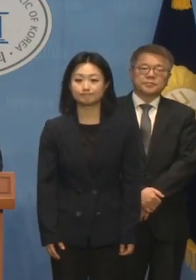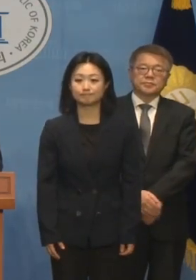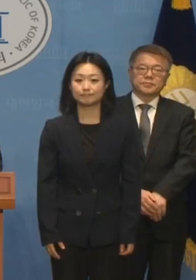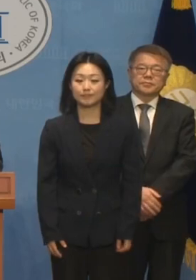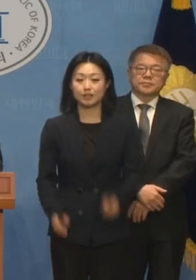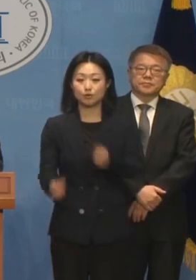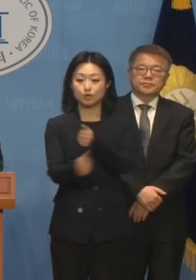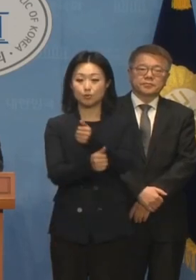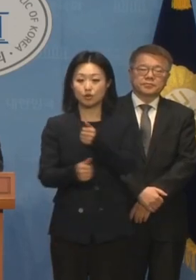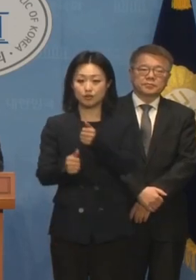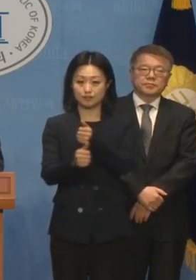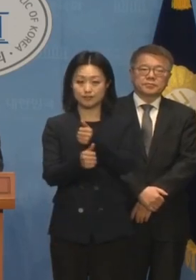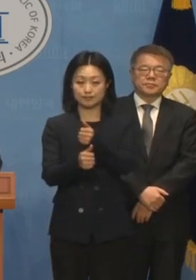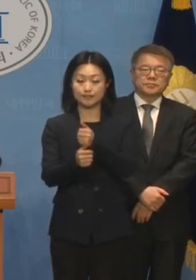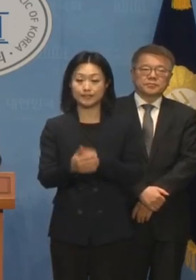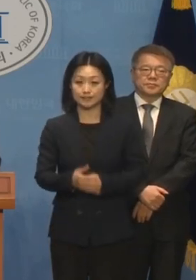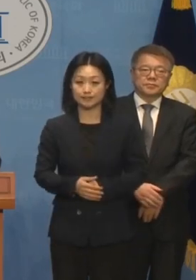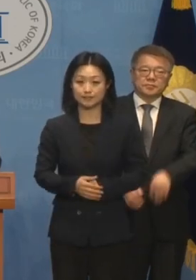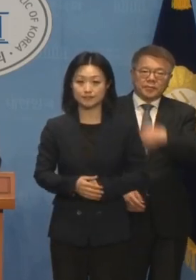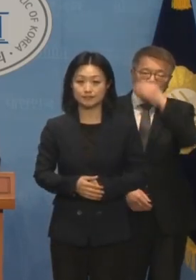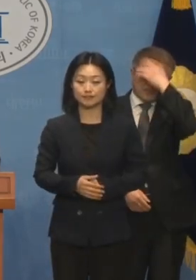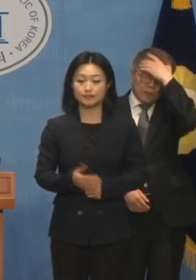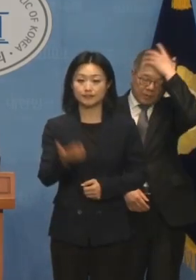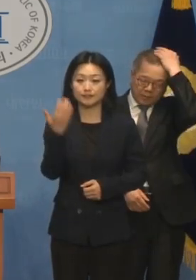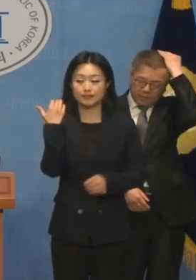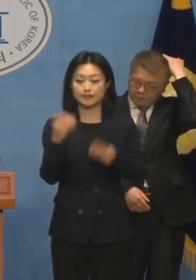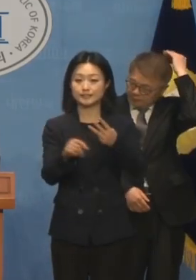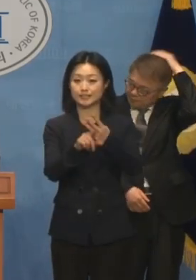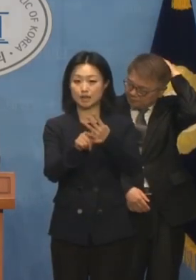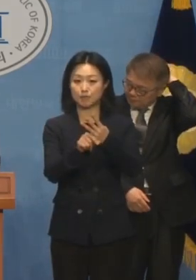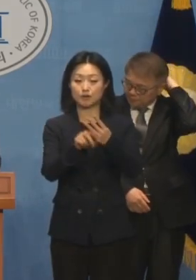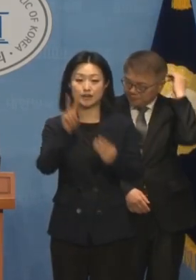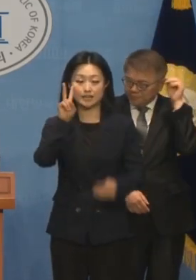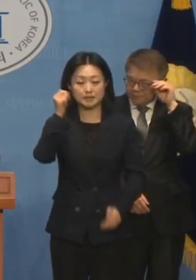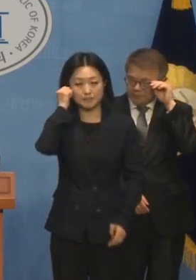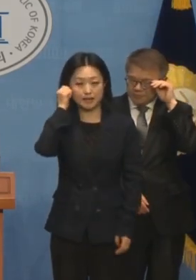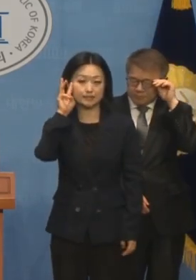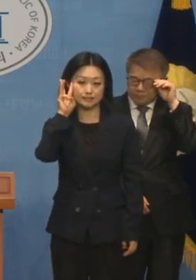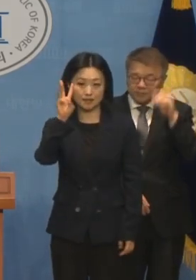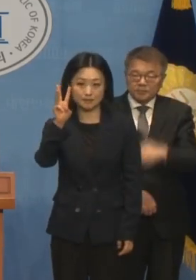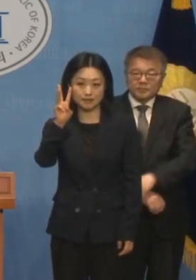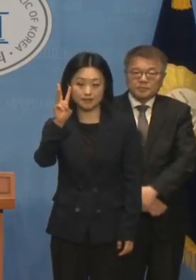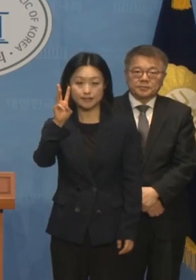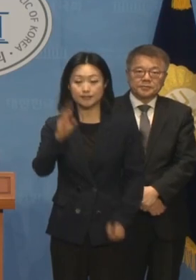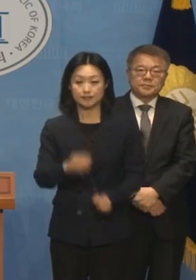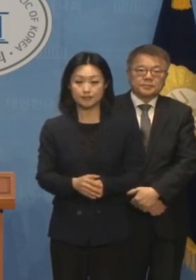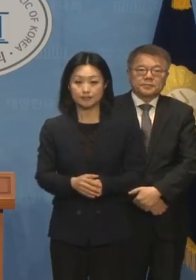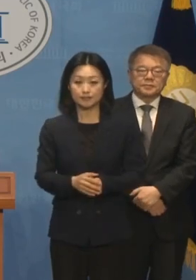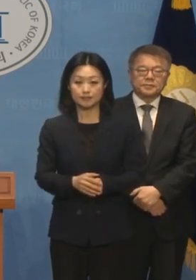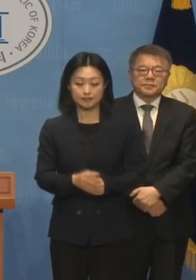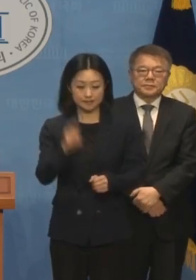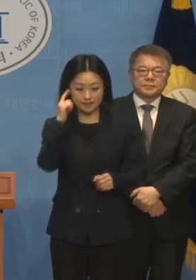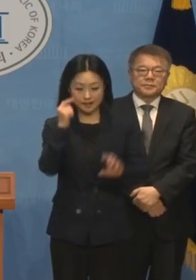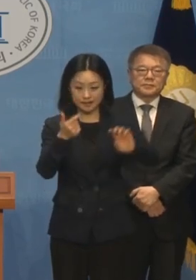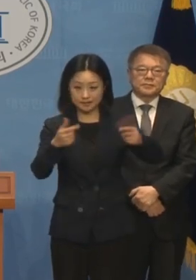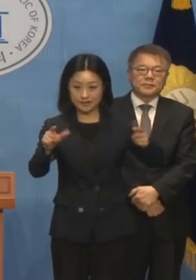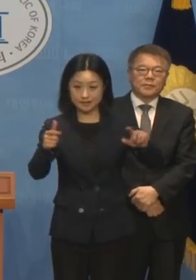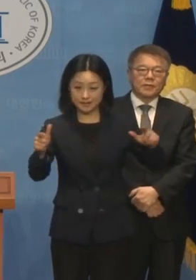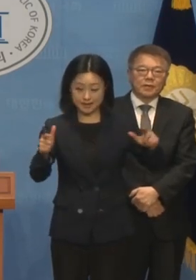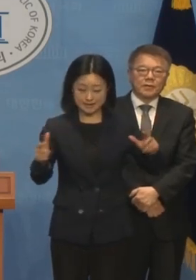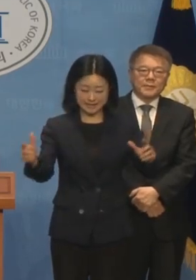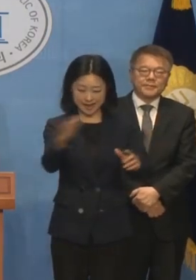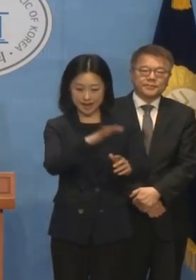저희 위원회는 지난 3월 2박 3일간 이해관계자를 중심으로 하는